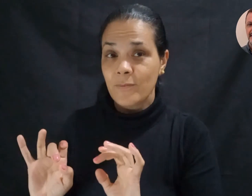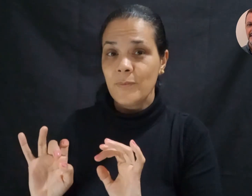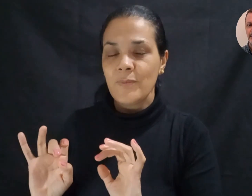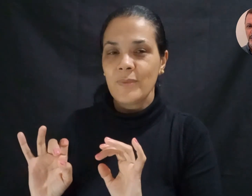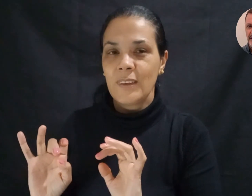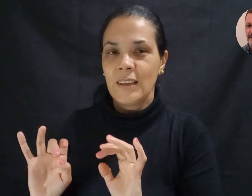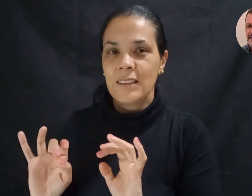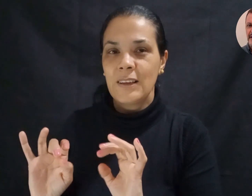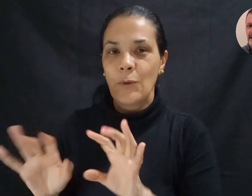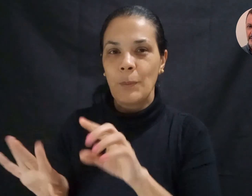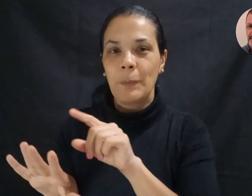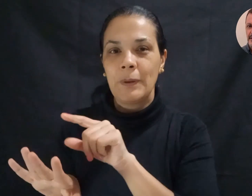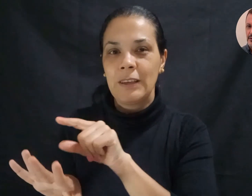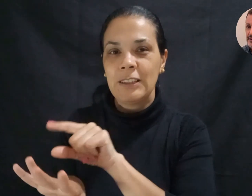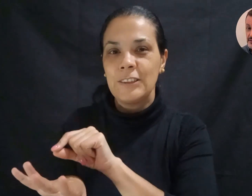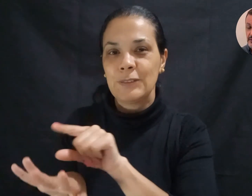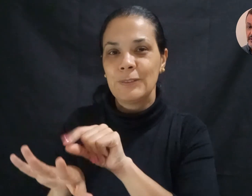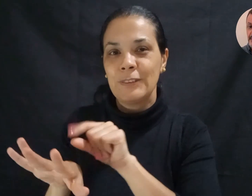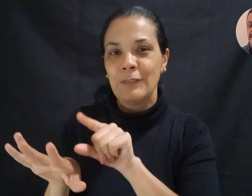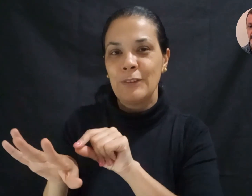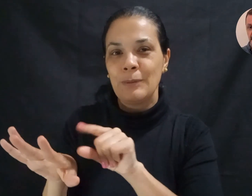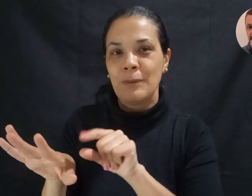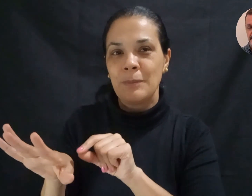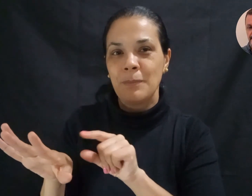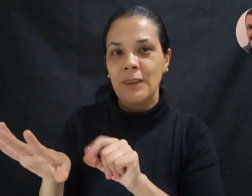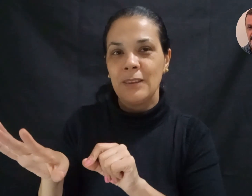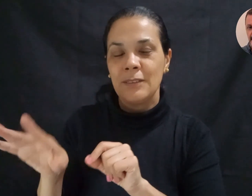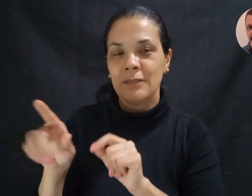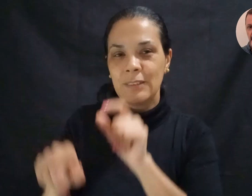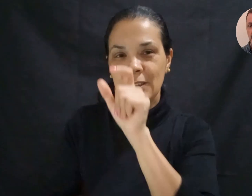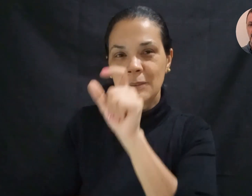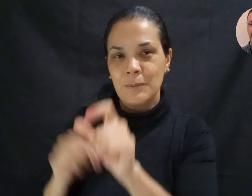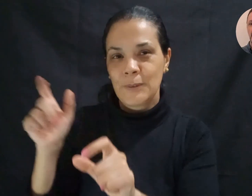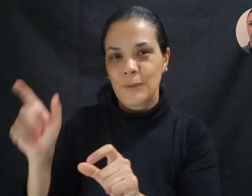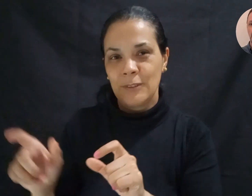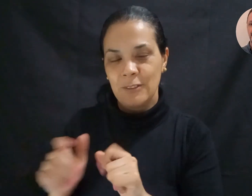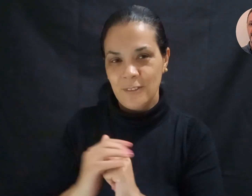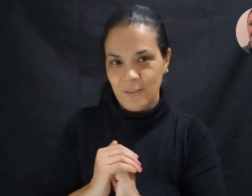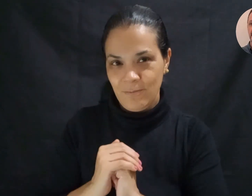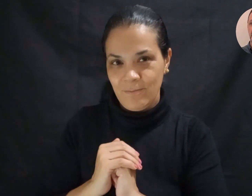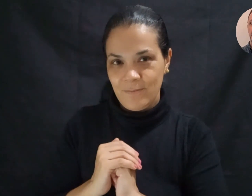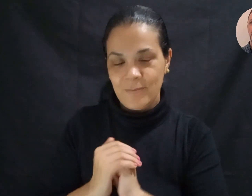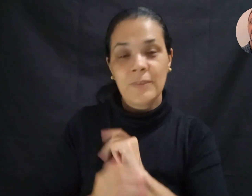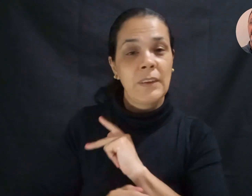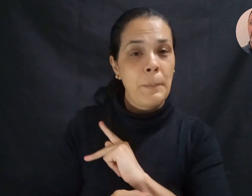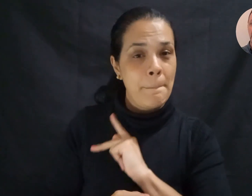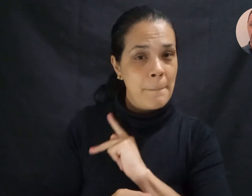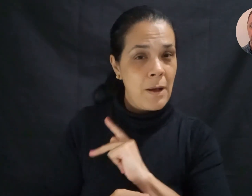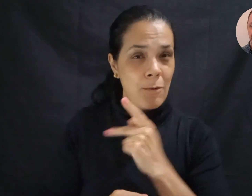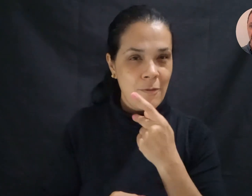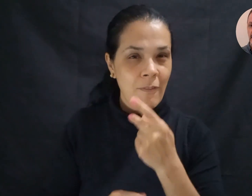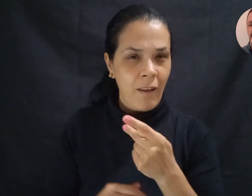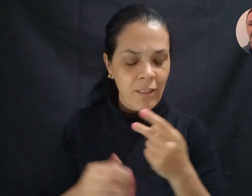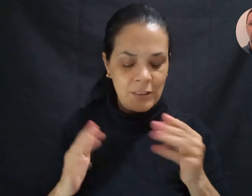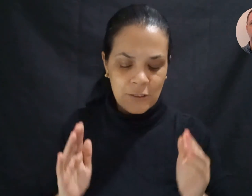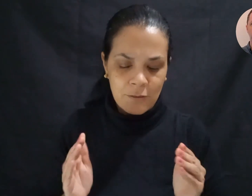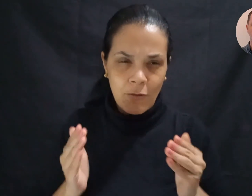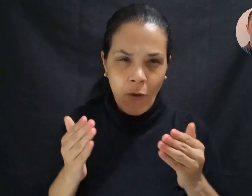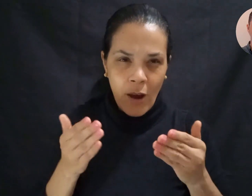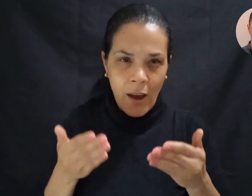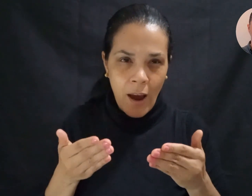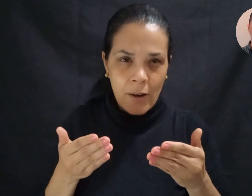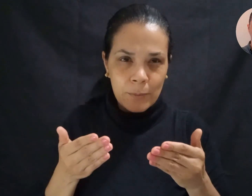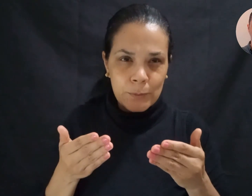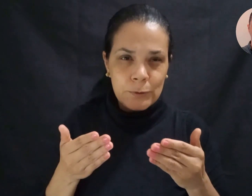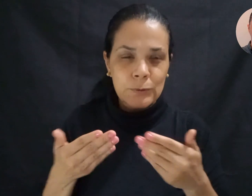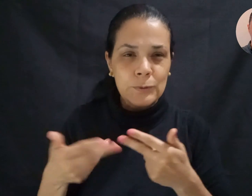se trata do livre-arbítrio das outras pessoas. Quando Paulo diz, empenhai a vossa honra em levar